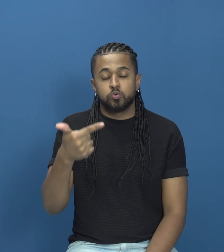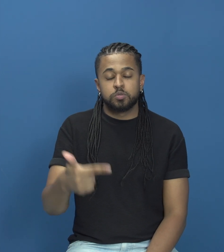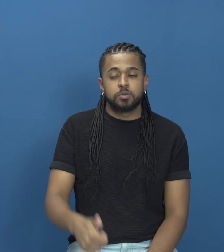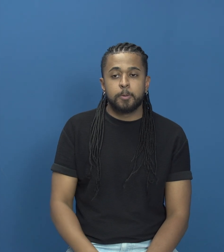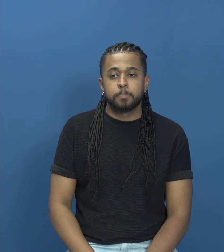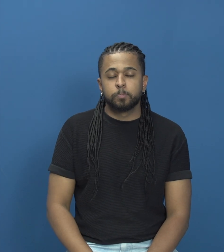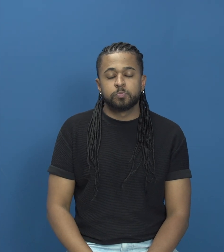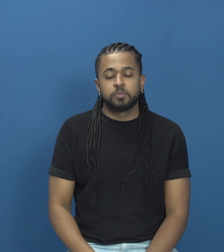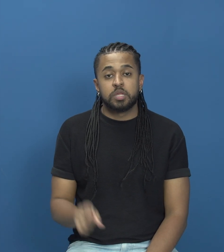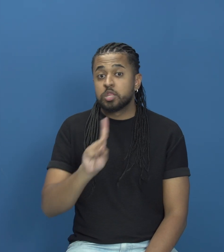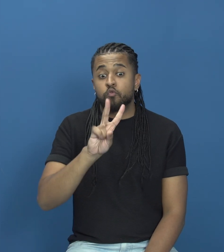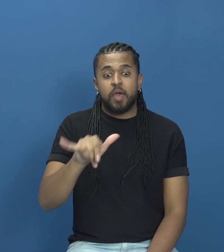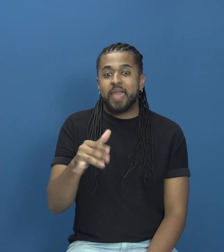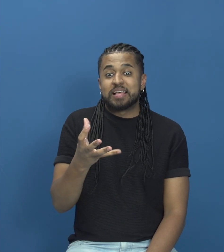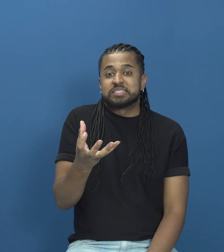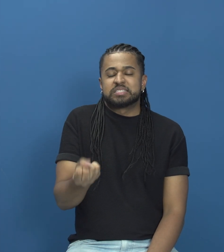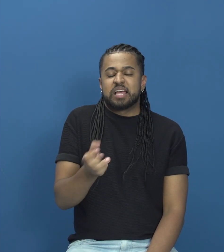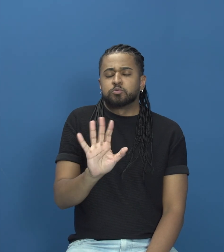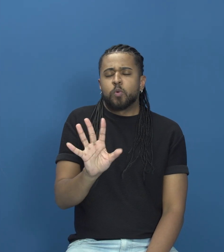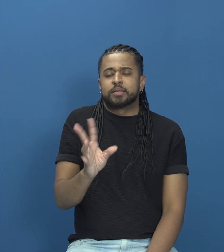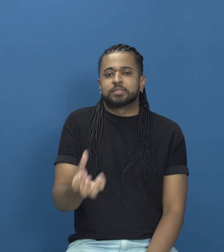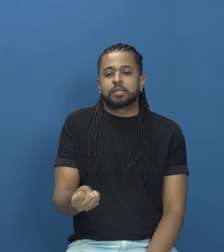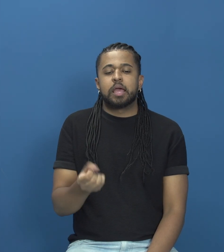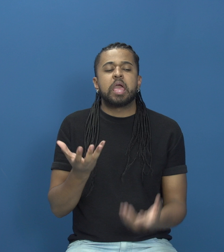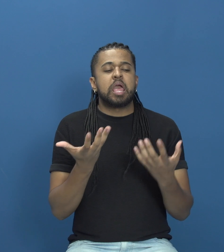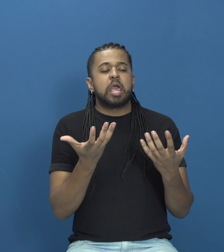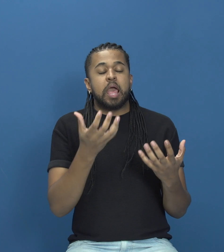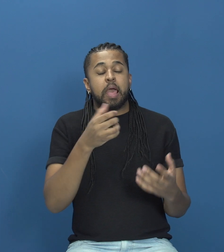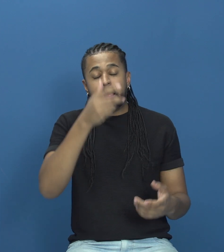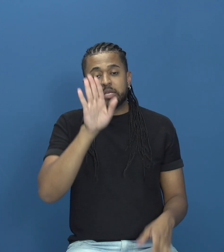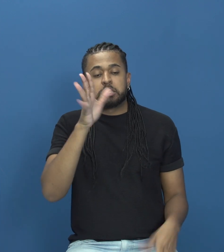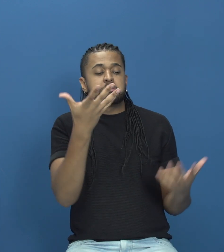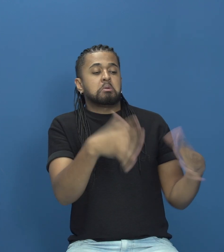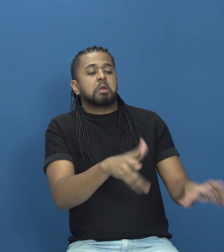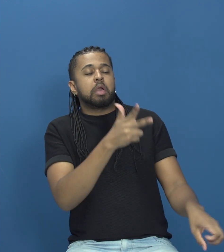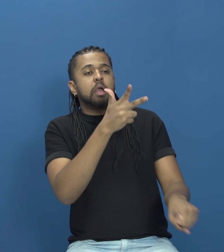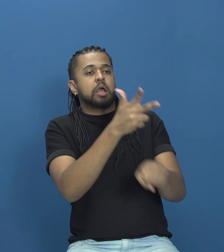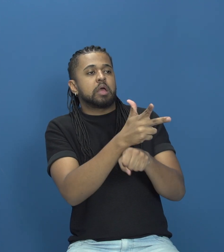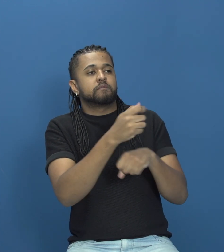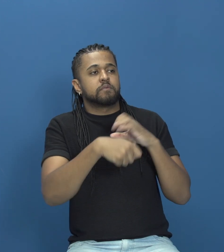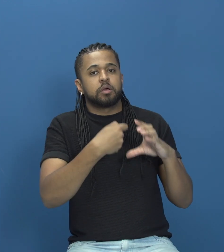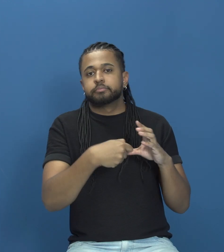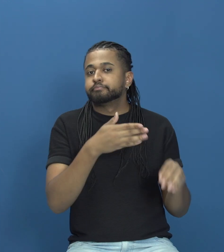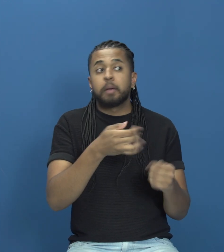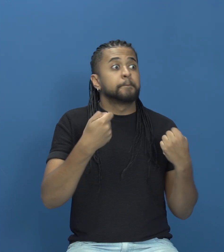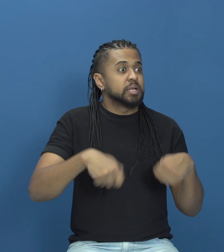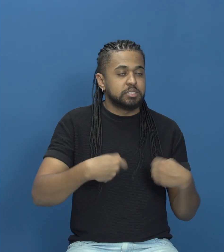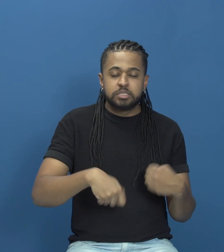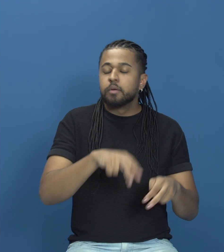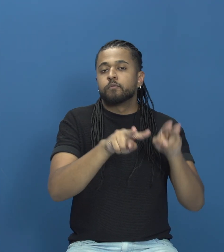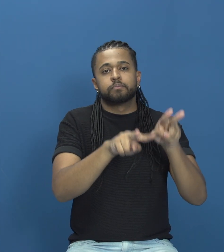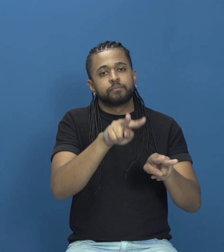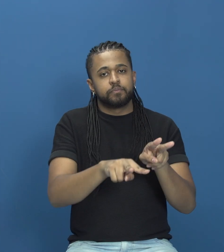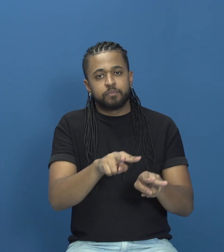11.12.12. Não será admitida a recusa do candidato da candidata em participar da